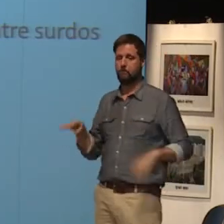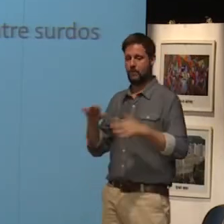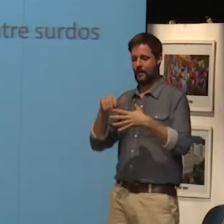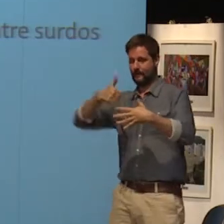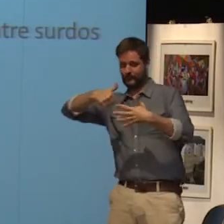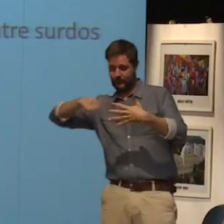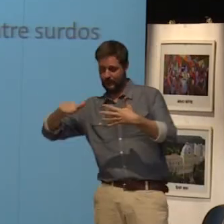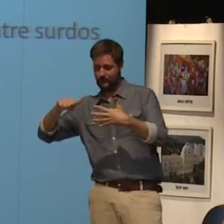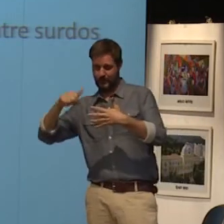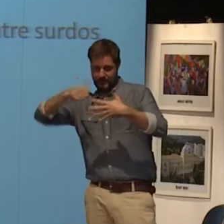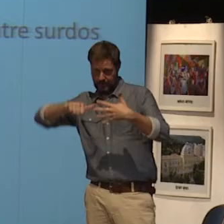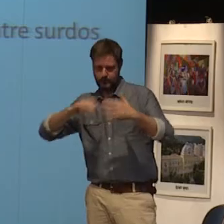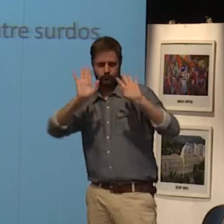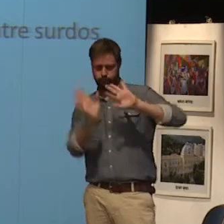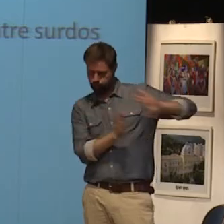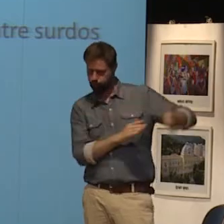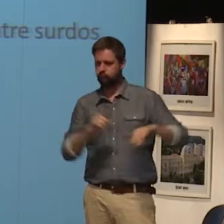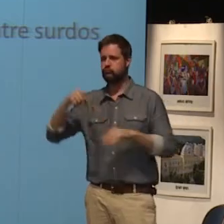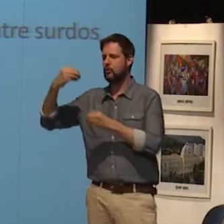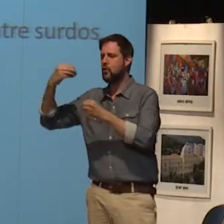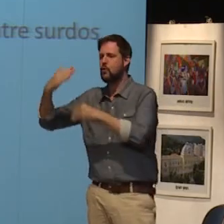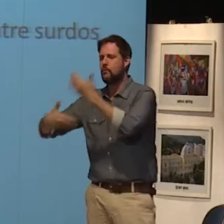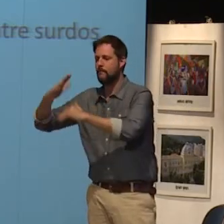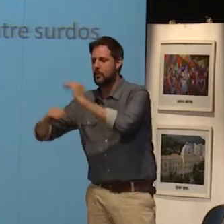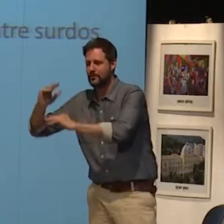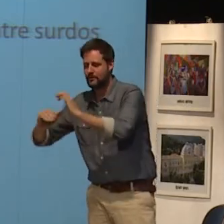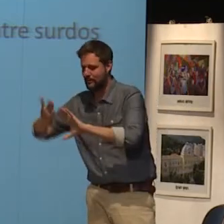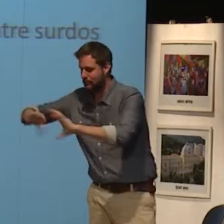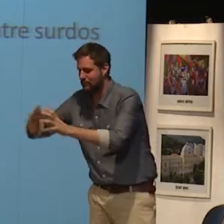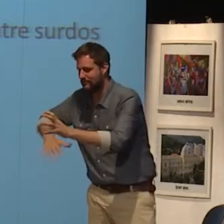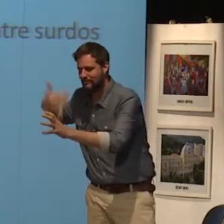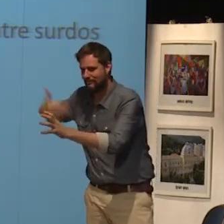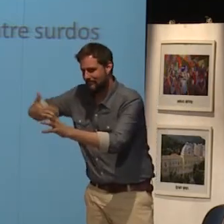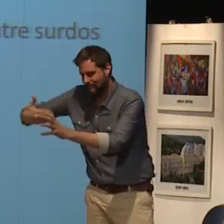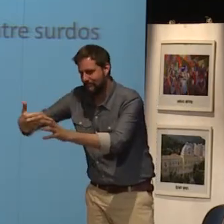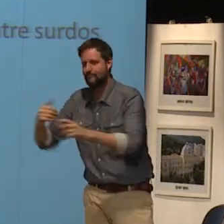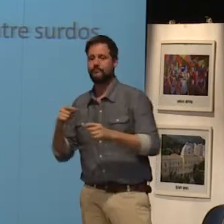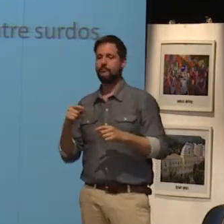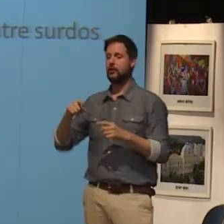Pois bem, essa avaliação, e agora no processo,